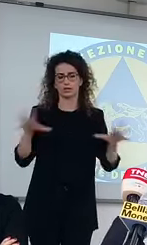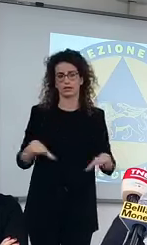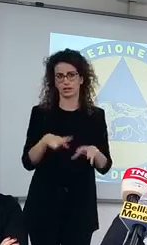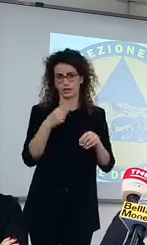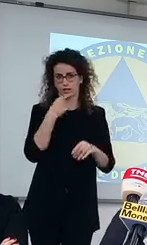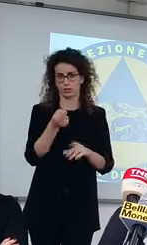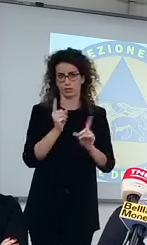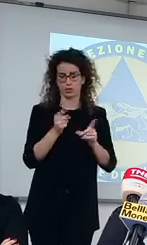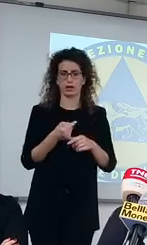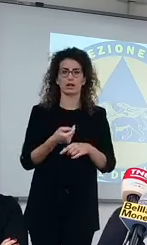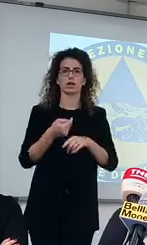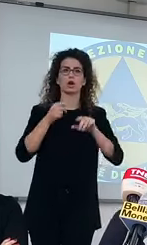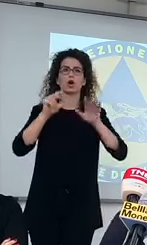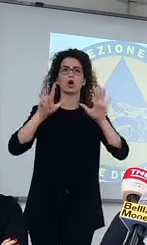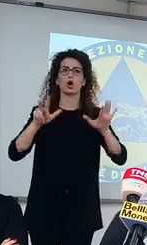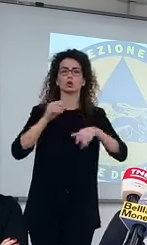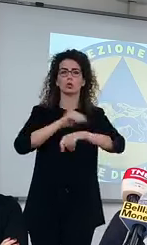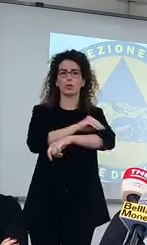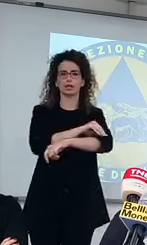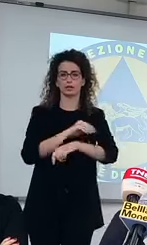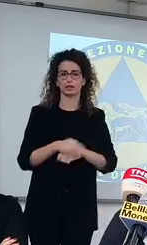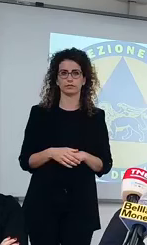che dall'8 di aprile,